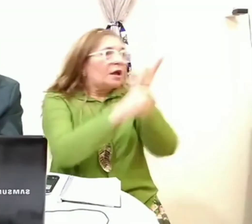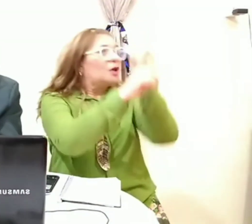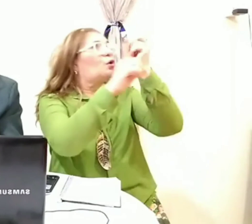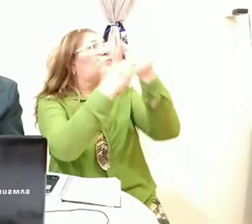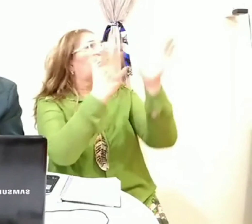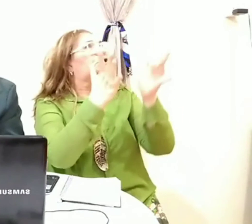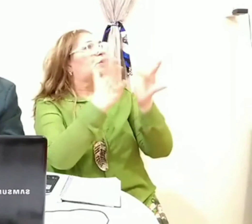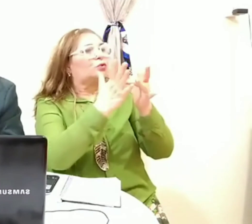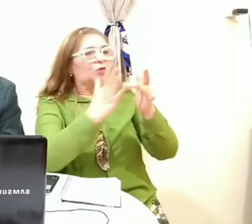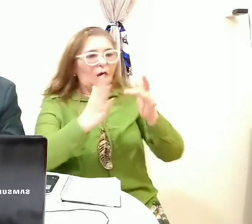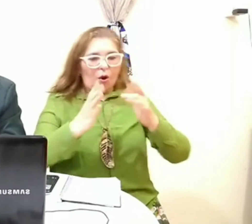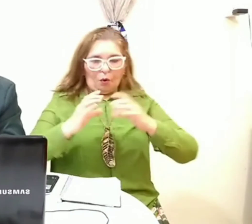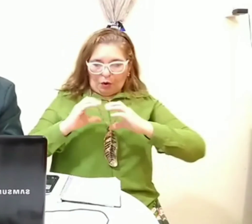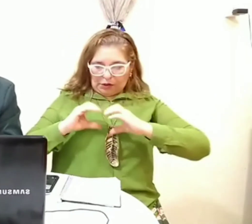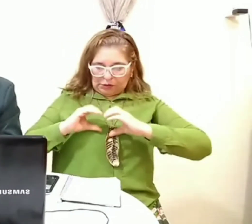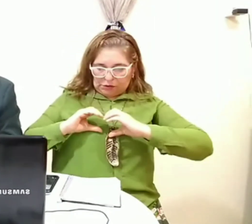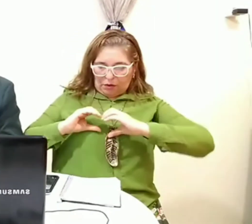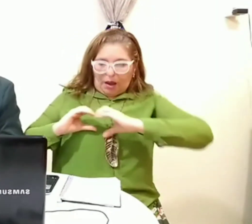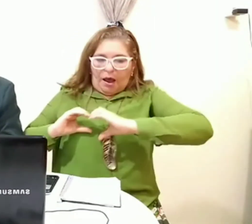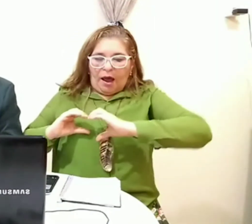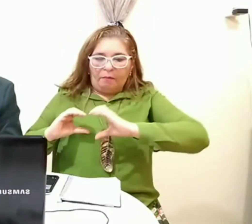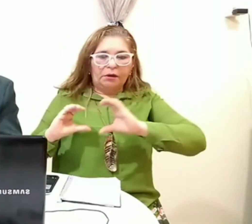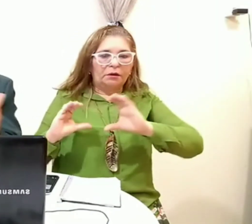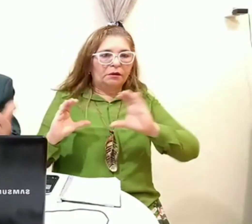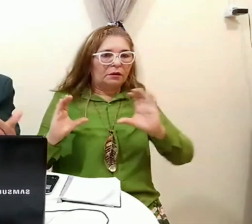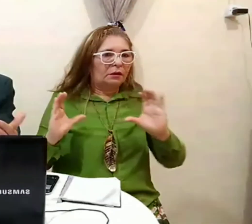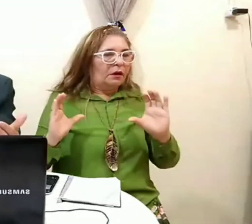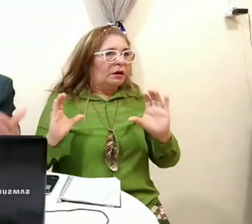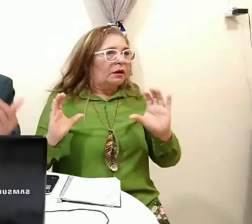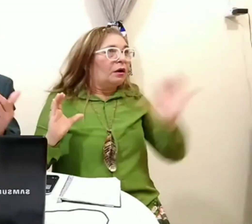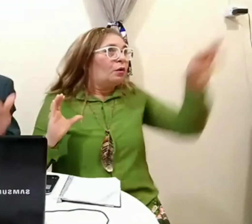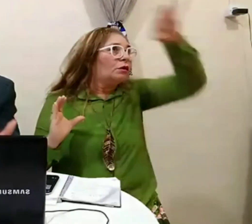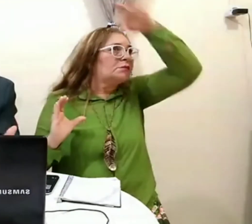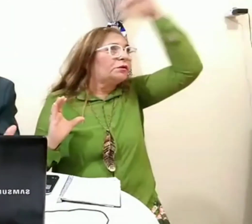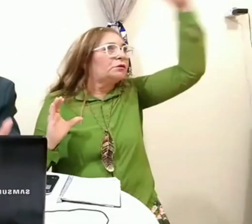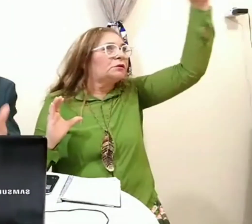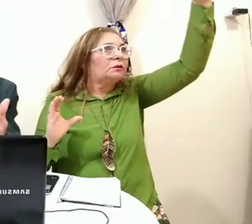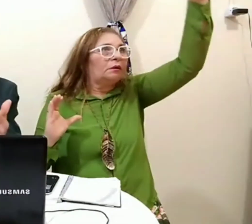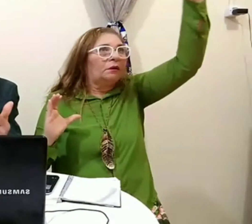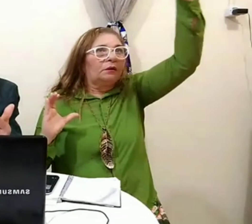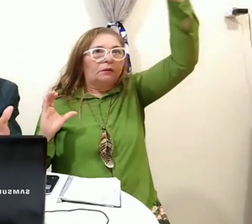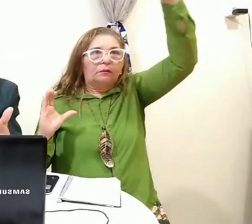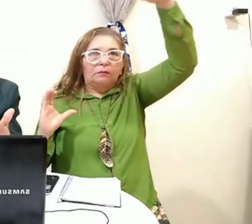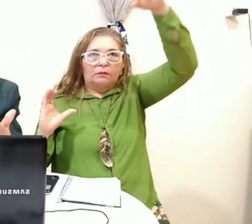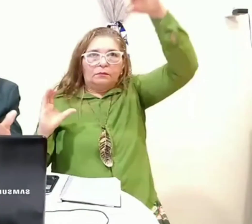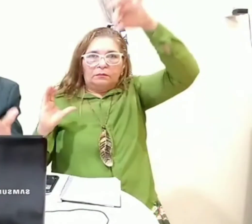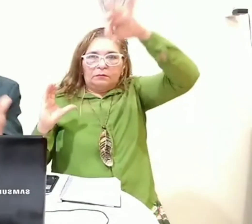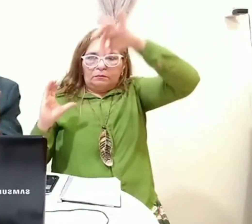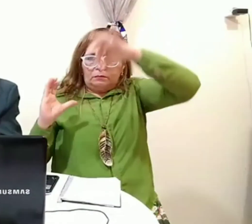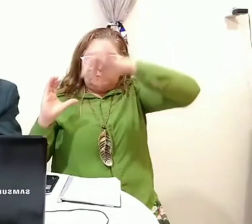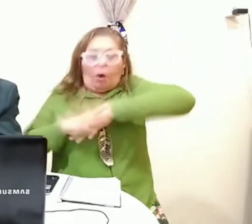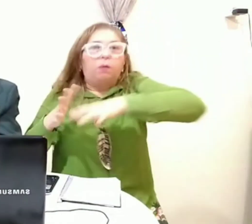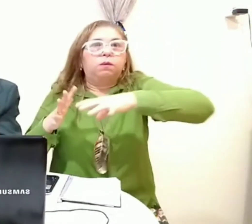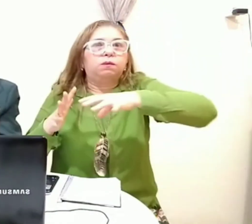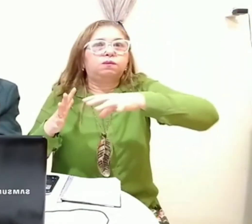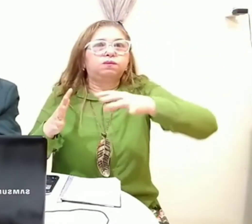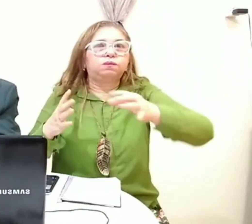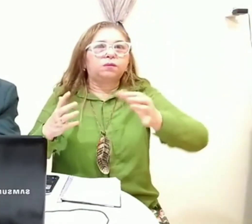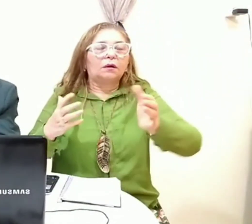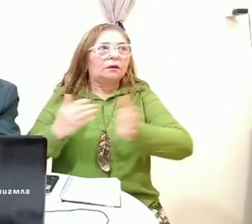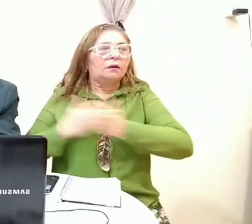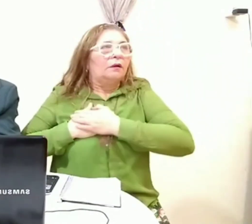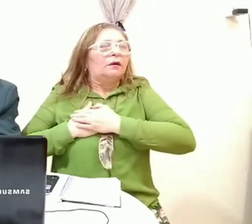o coração e o recebe como Senhor e Salvador. O Espírito Santo passa a habitar na vida